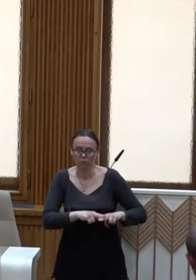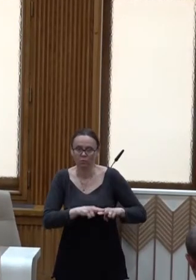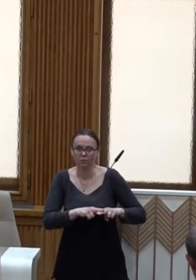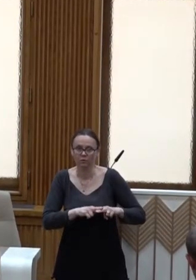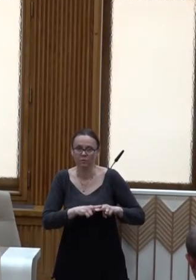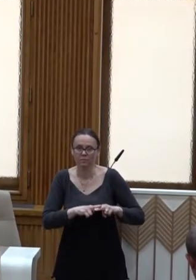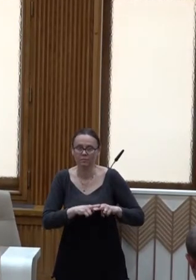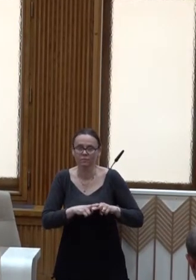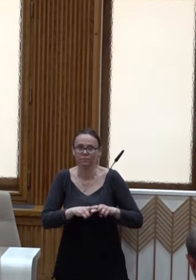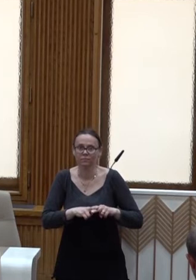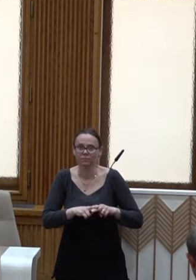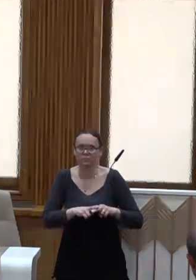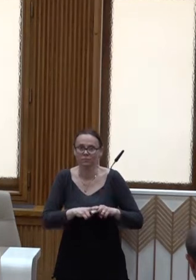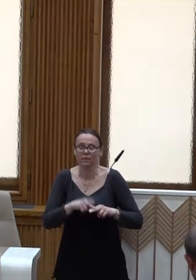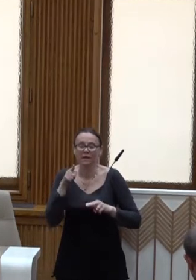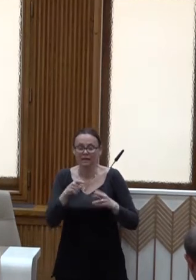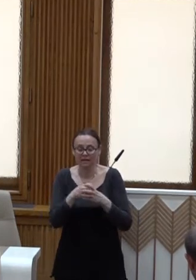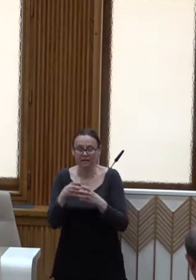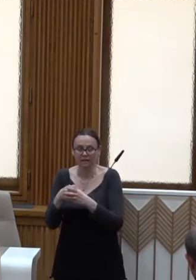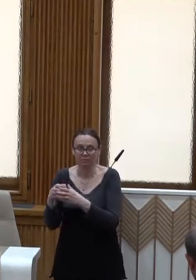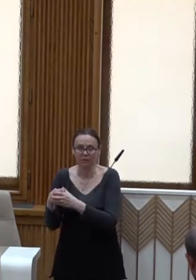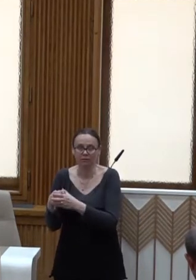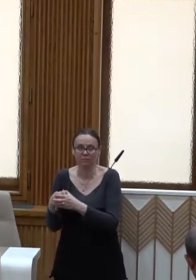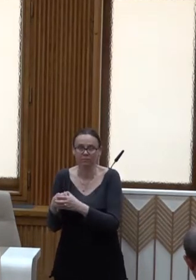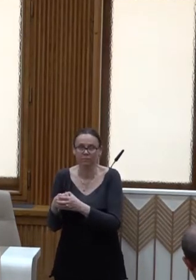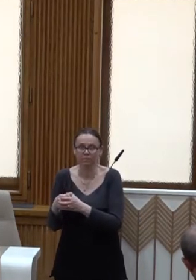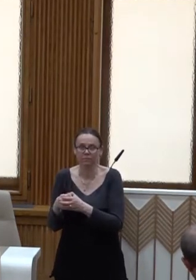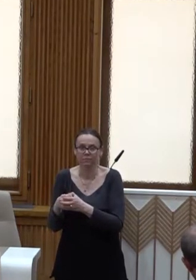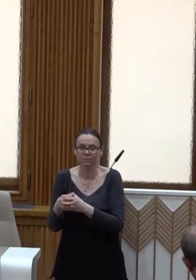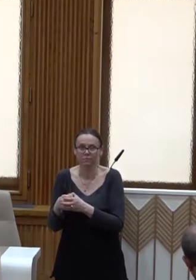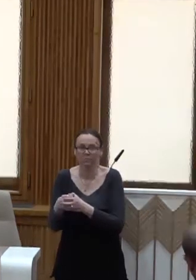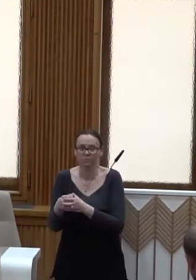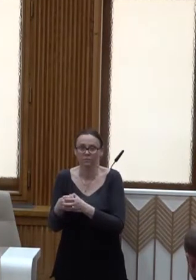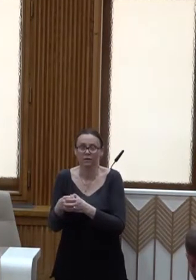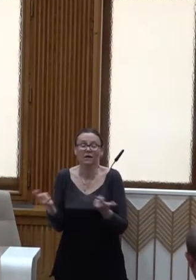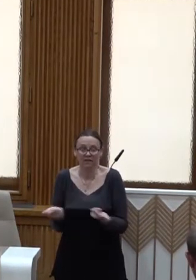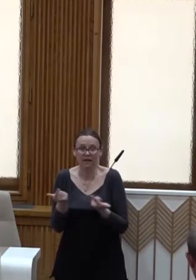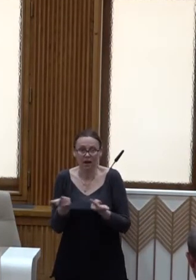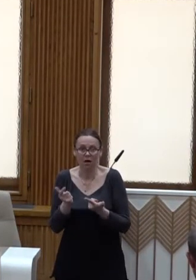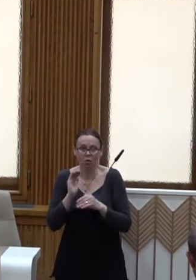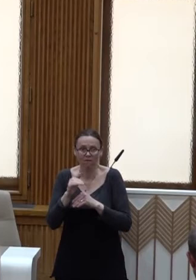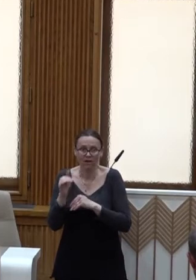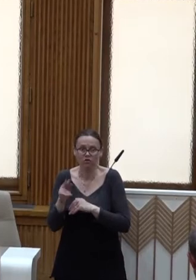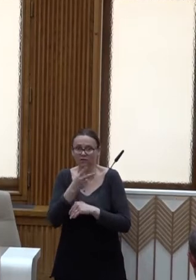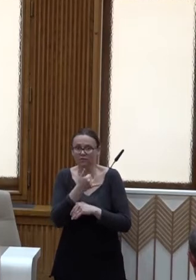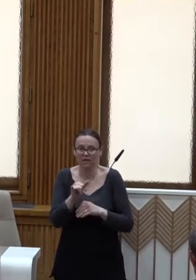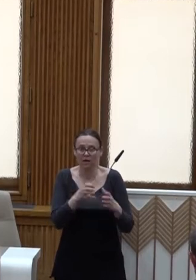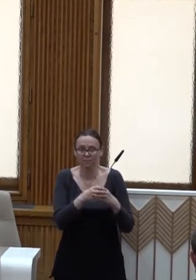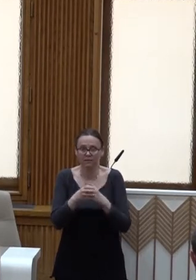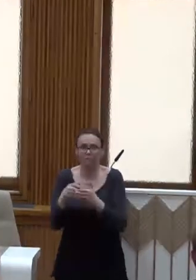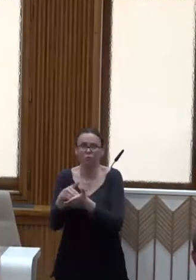In ti timi so lahko, teh timov je lahko več, ne, v vsakem timu je pač